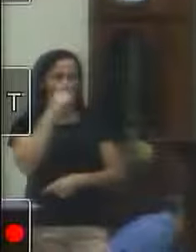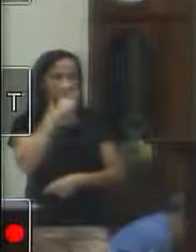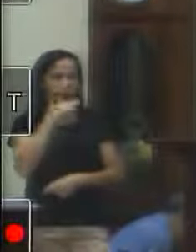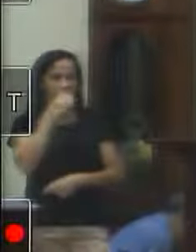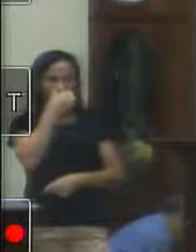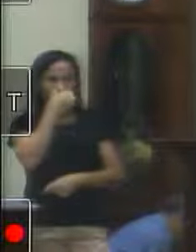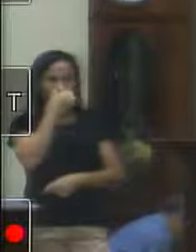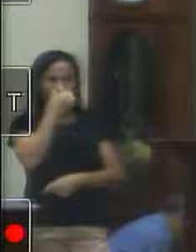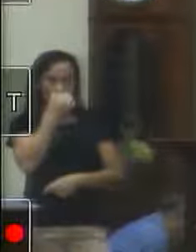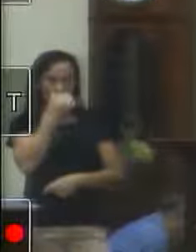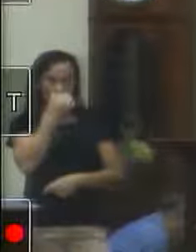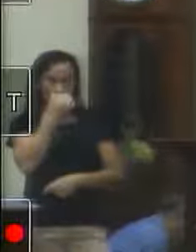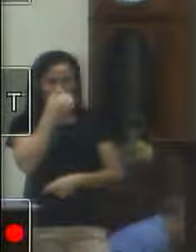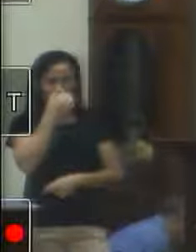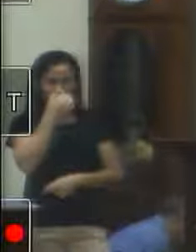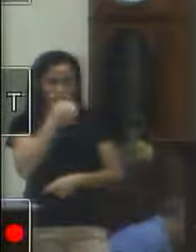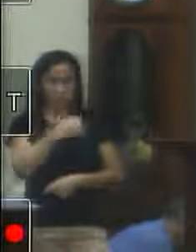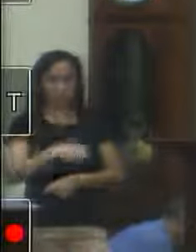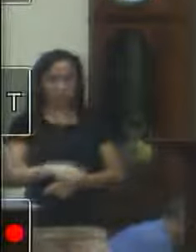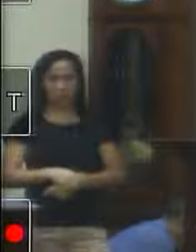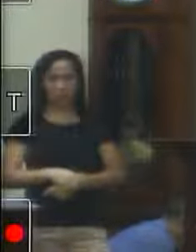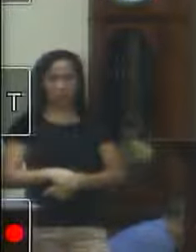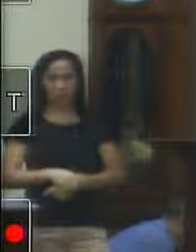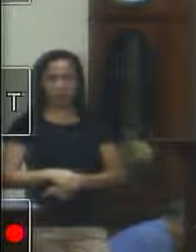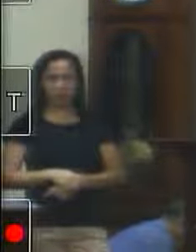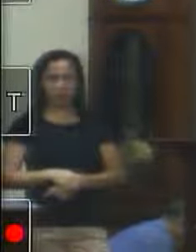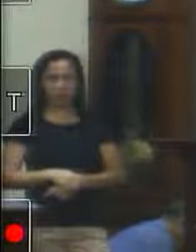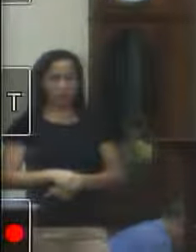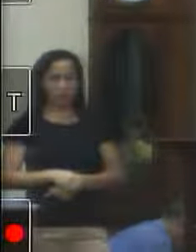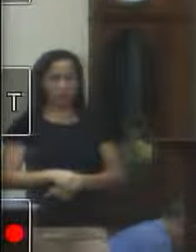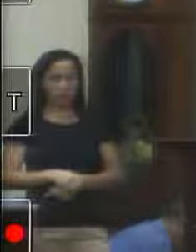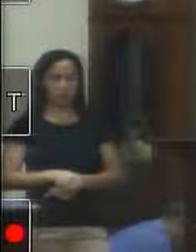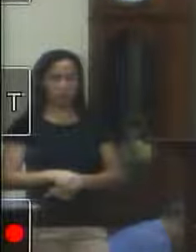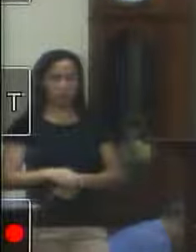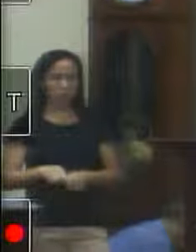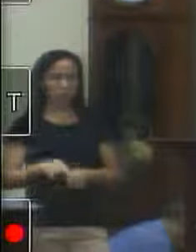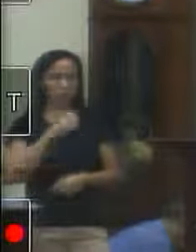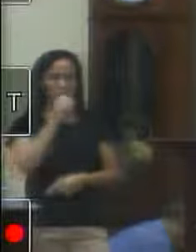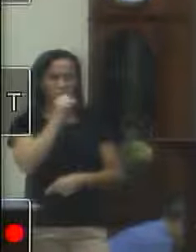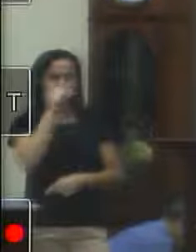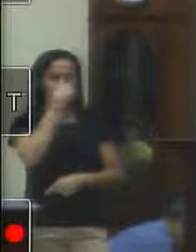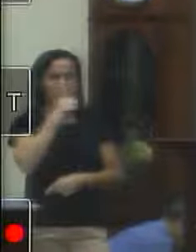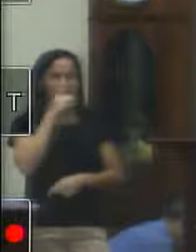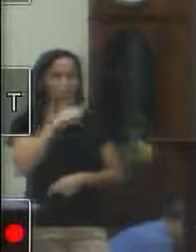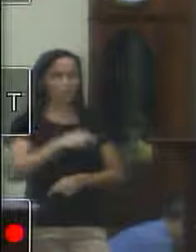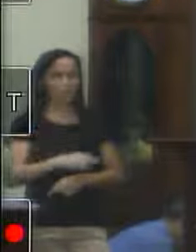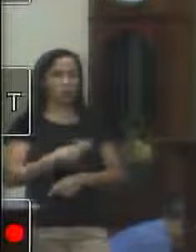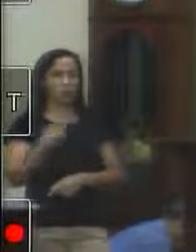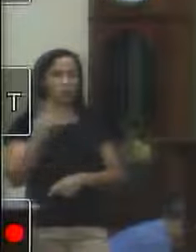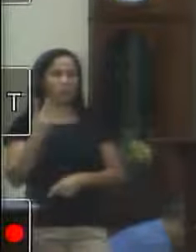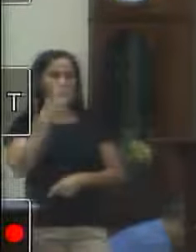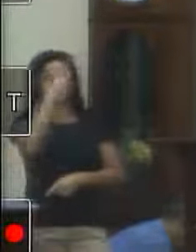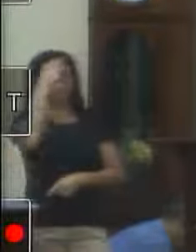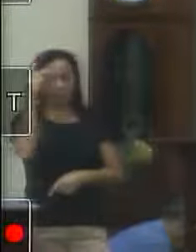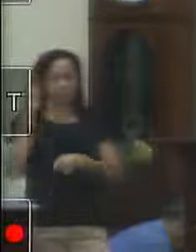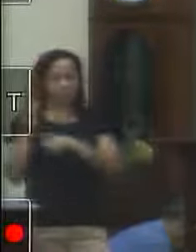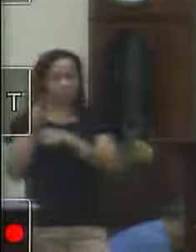se eu estiver extrapolando meu tempo segundo o regimento, você me avisa, por gentileza. No sábado e no domingo tinham 2